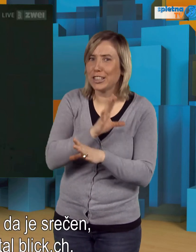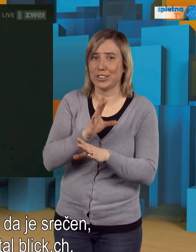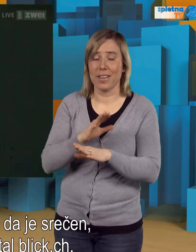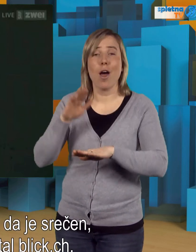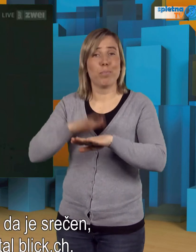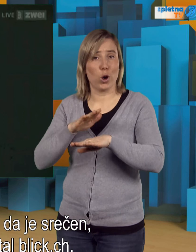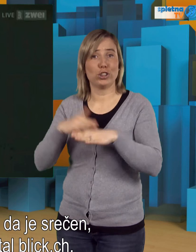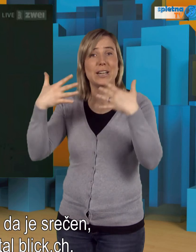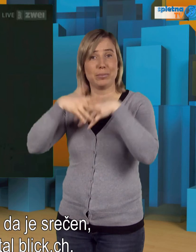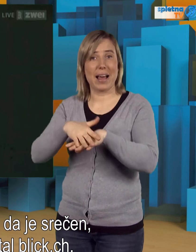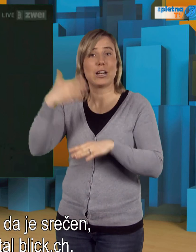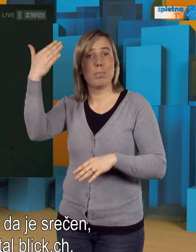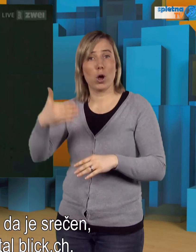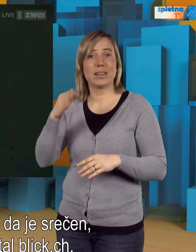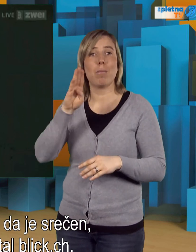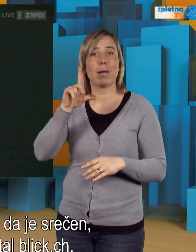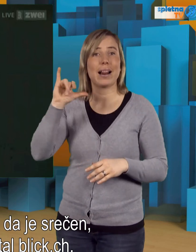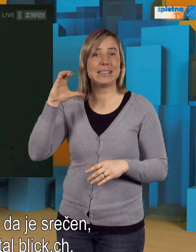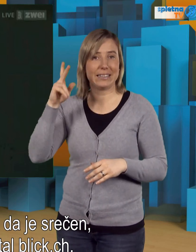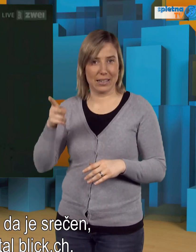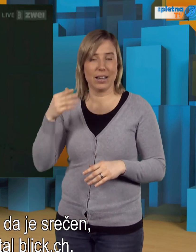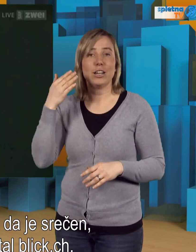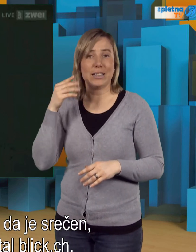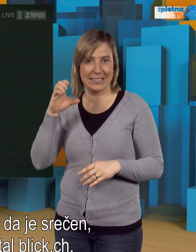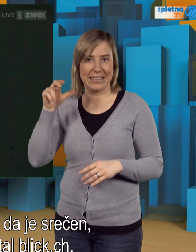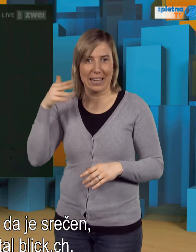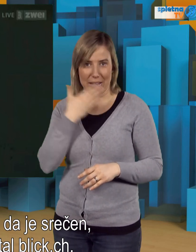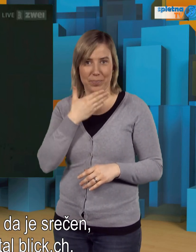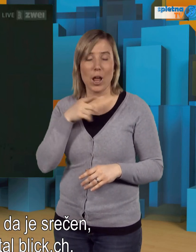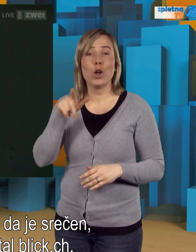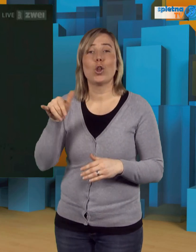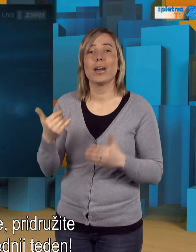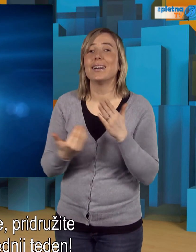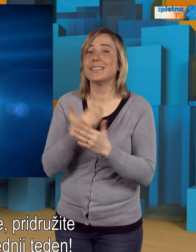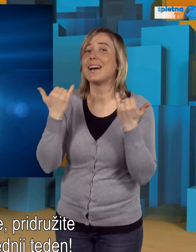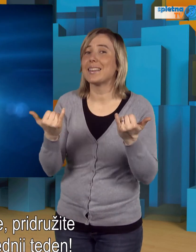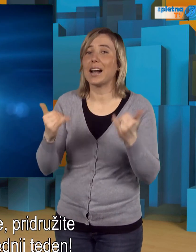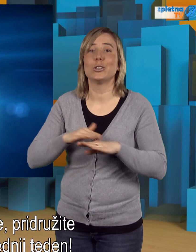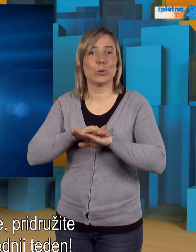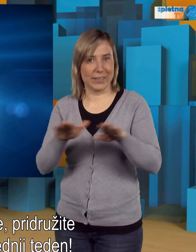portal blick.ch. To je za danes vse,